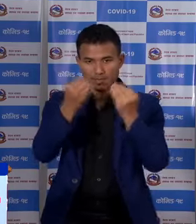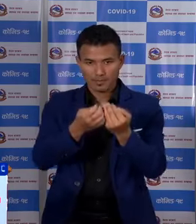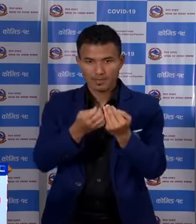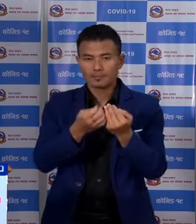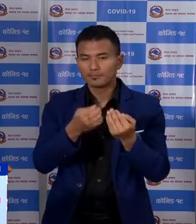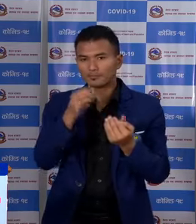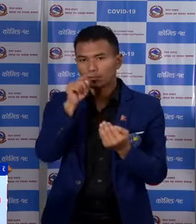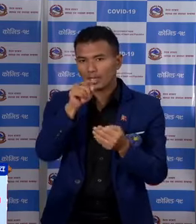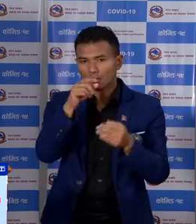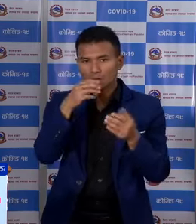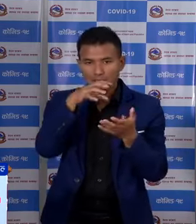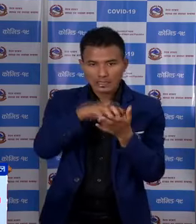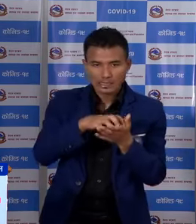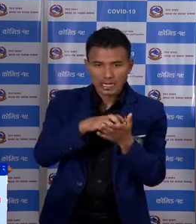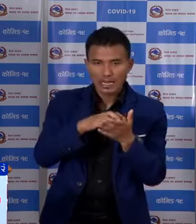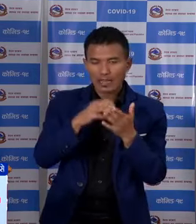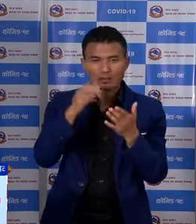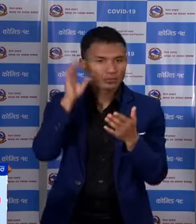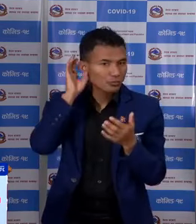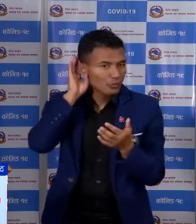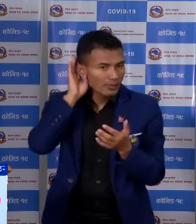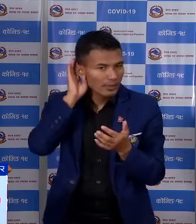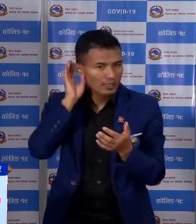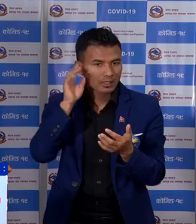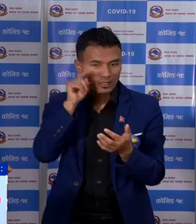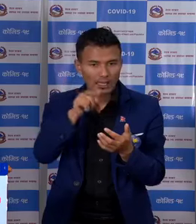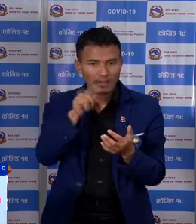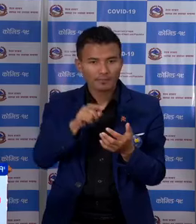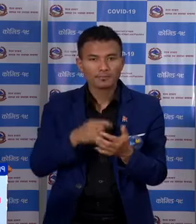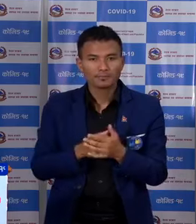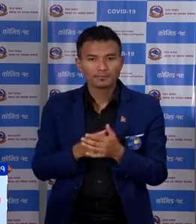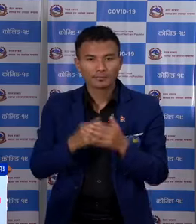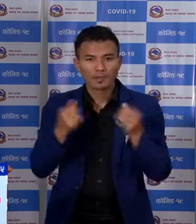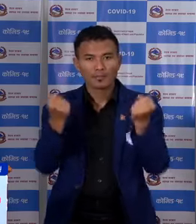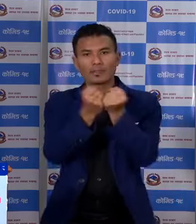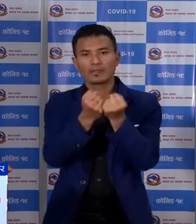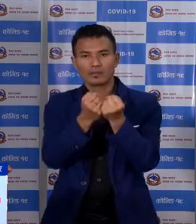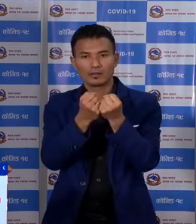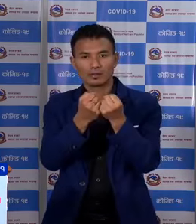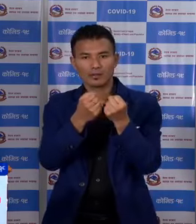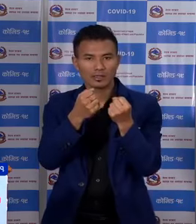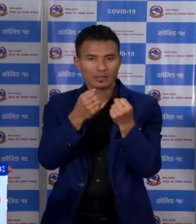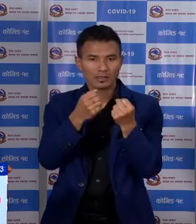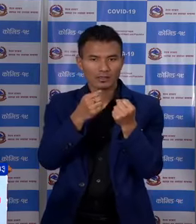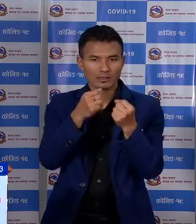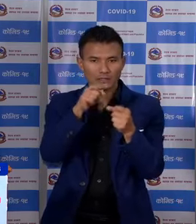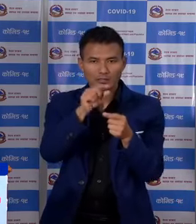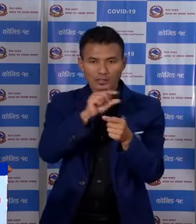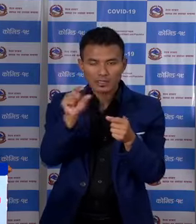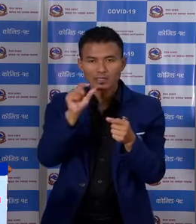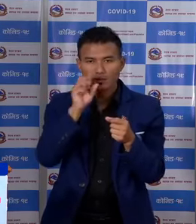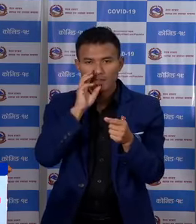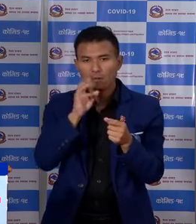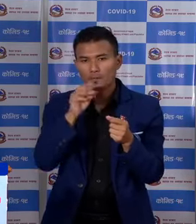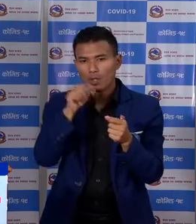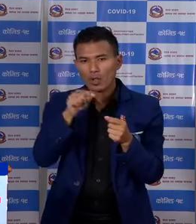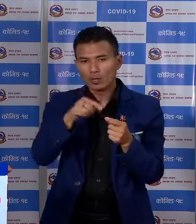तृप